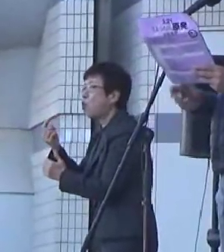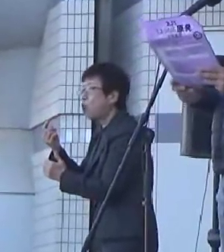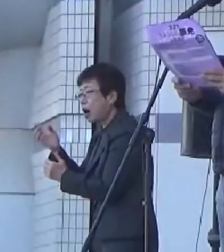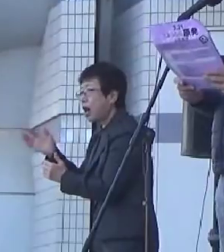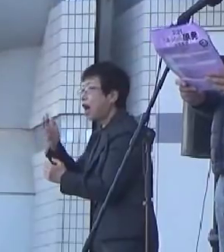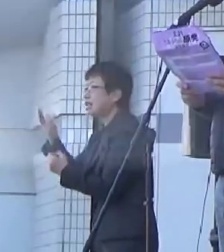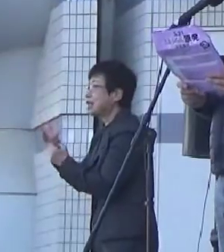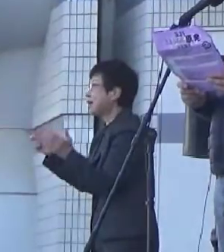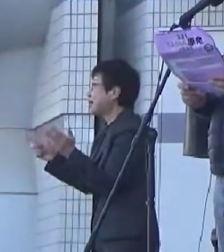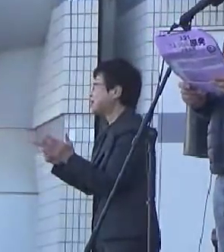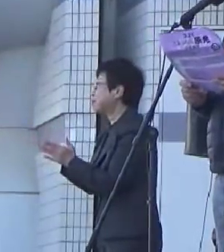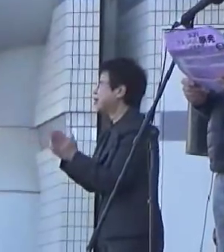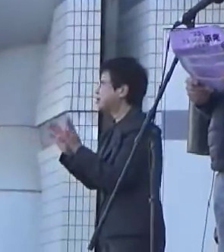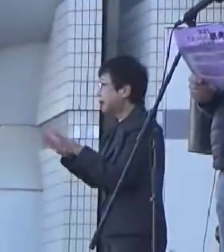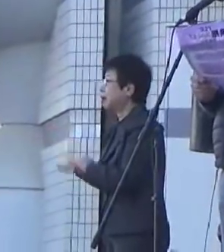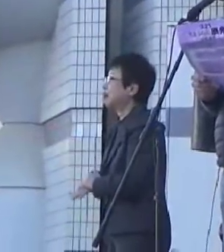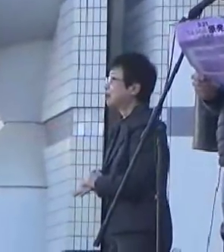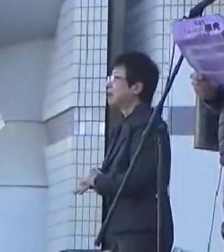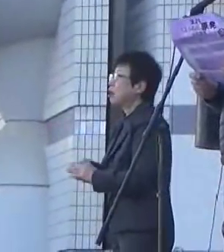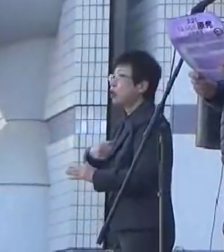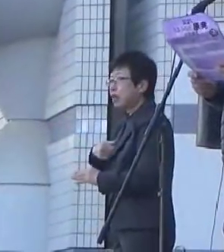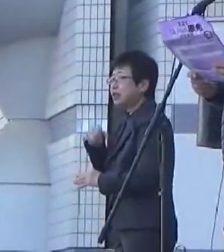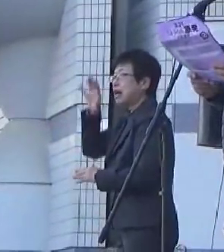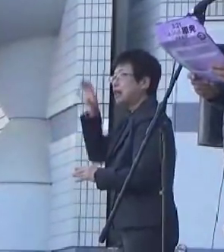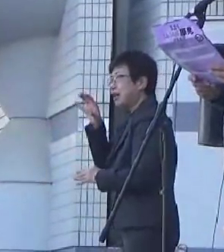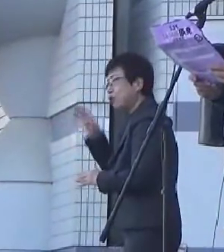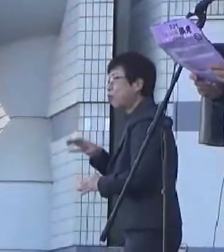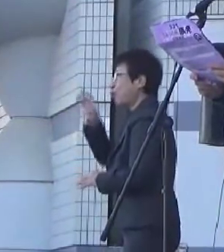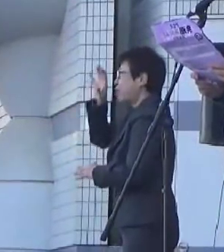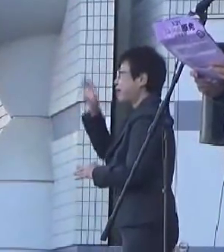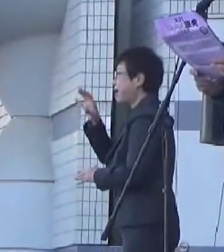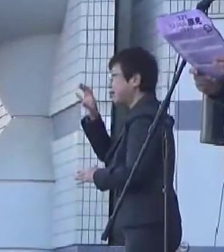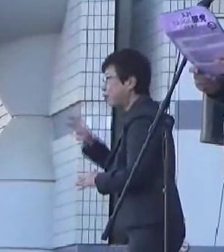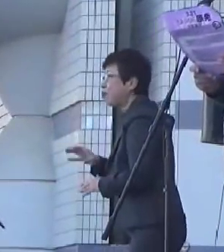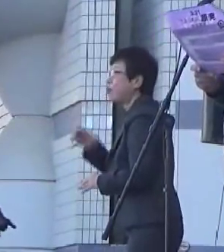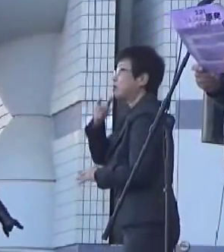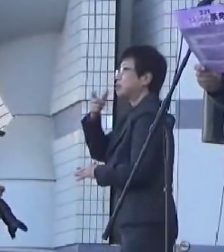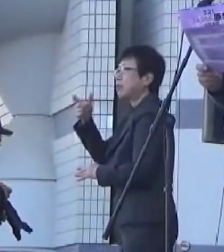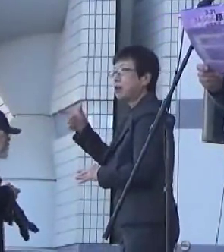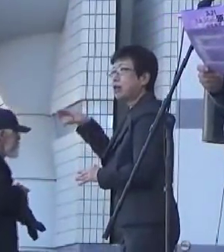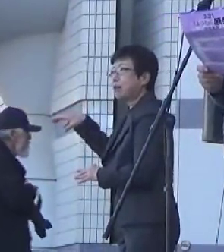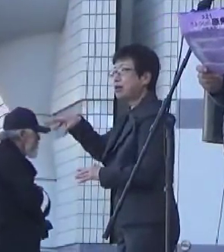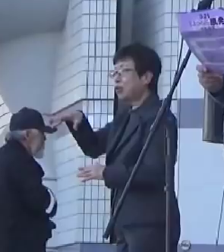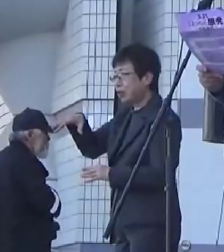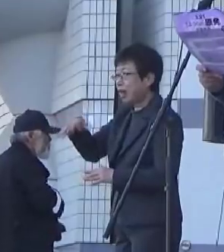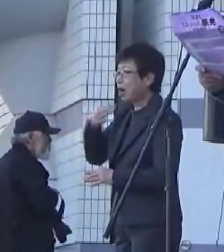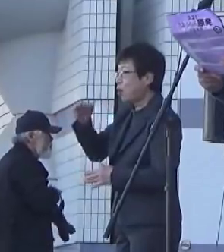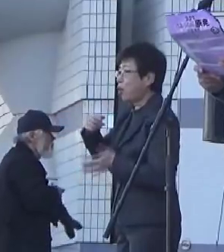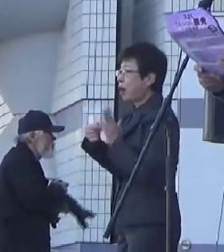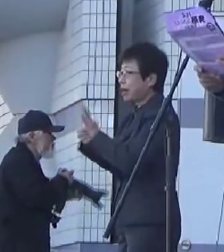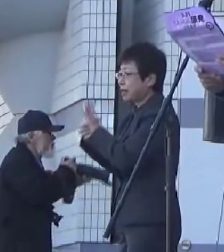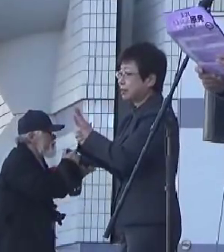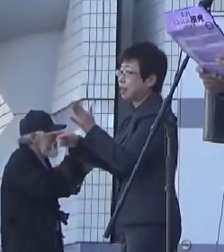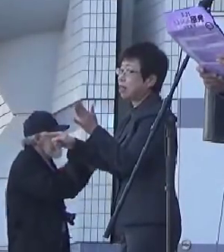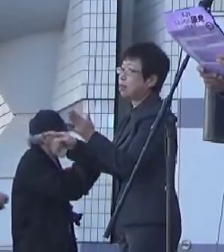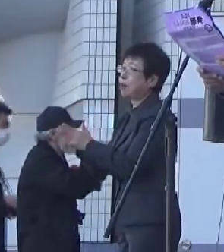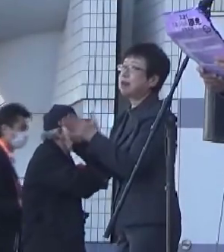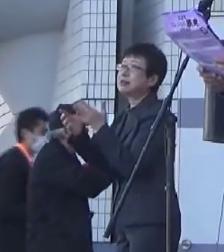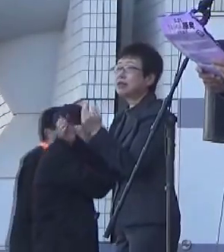。私たちは何度も何度も様々な場所で声を上げ続けてきました